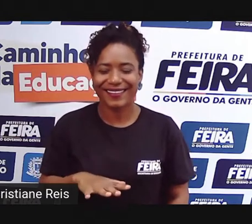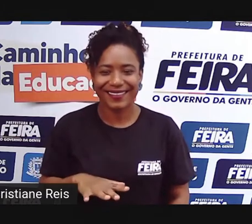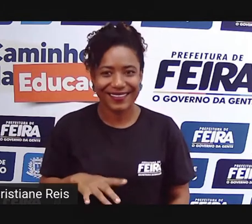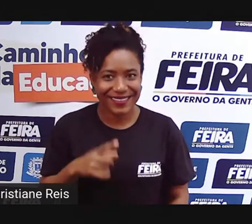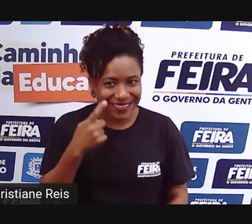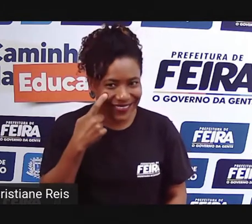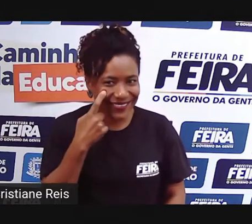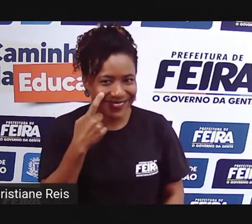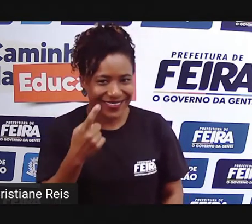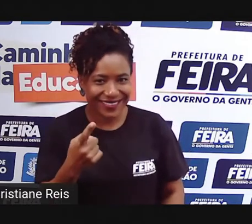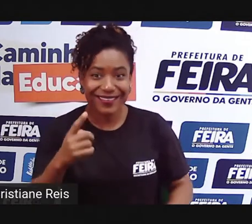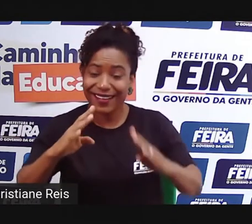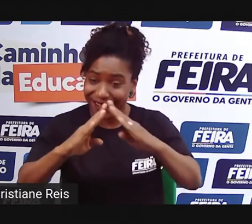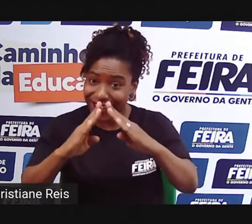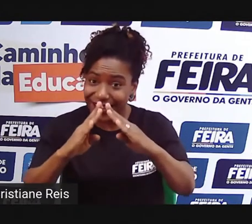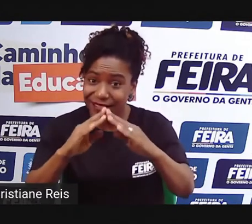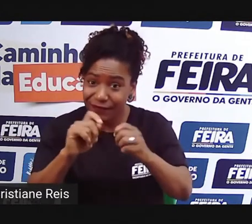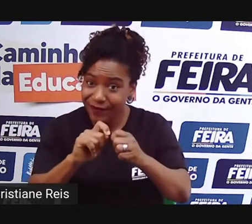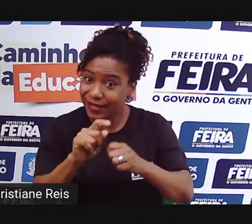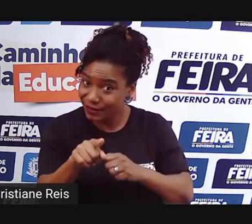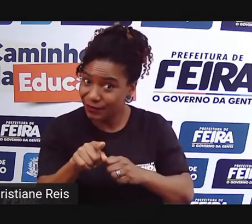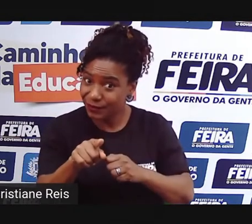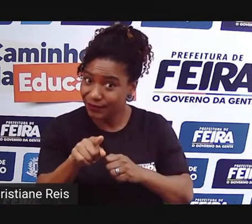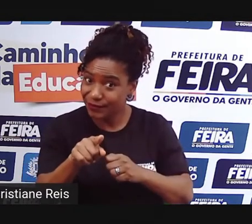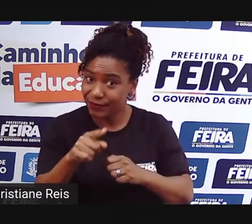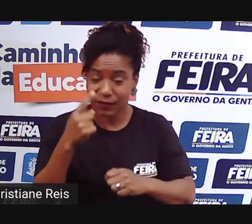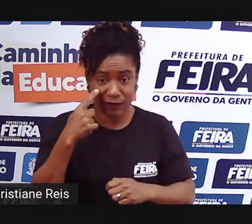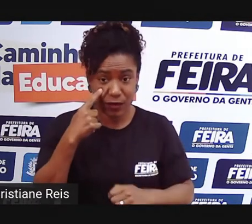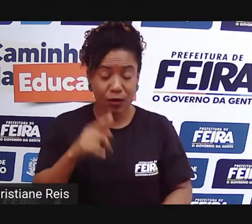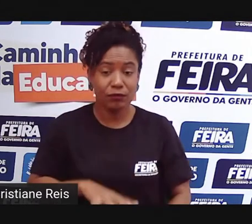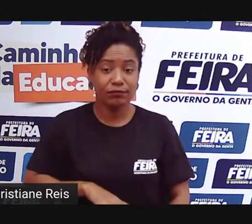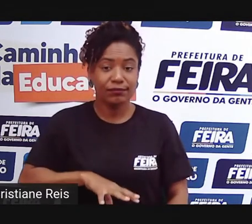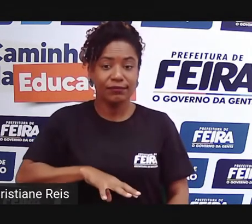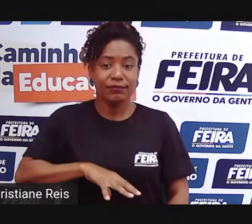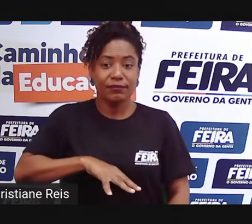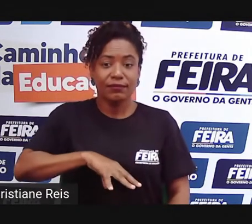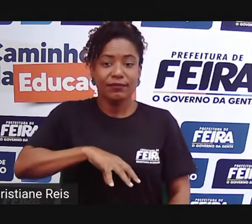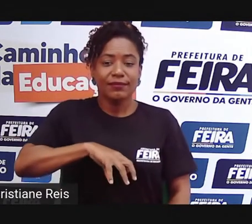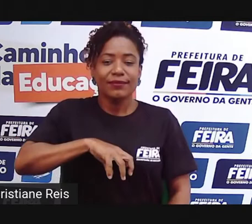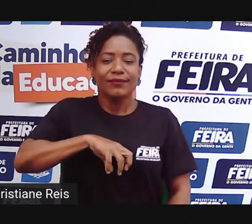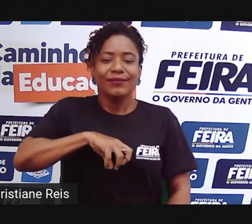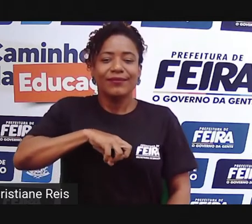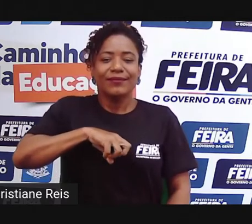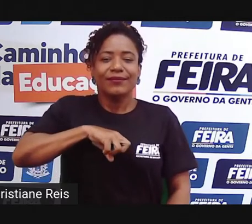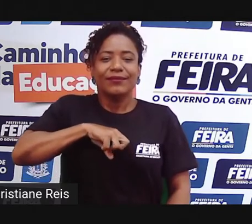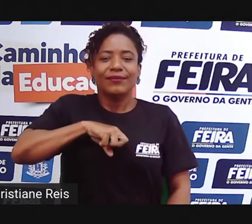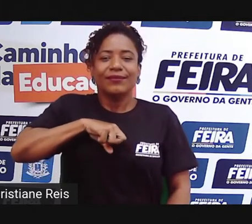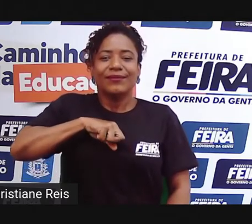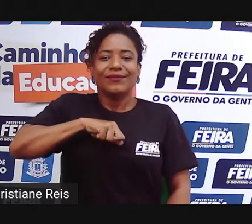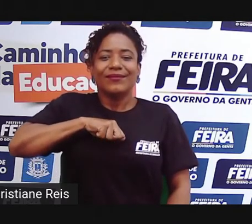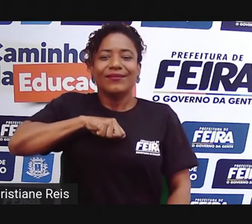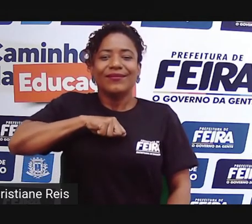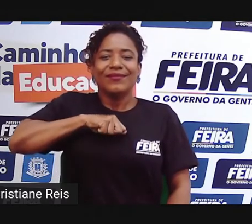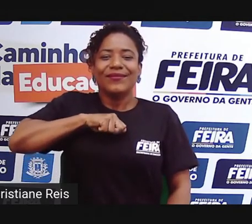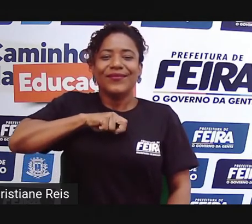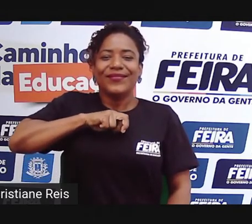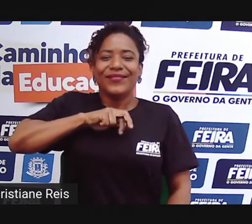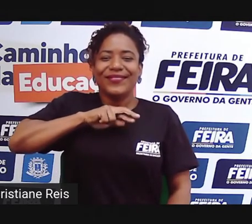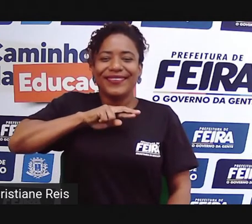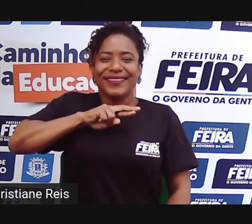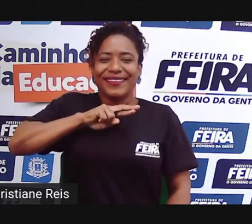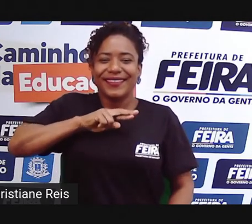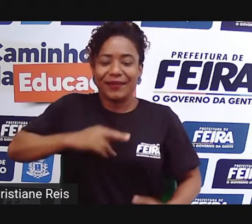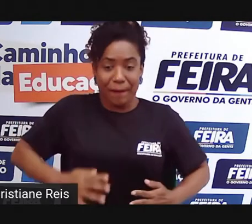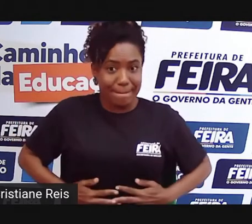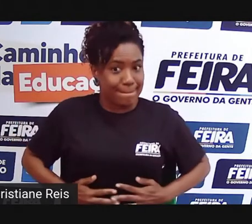Vocês aí de casa, façam. Ó, respira fundo, tá? Puxa o ar, enche o pulmão assim, ó. Põe a